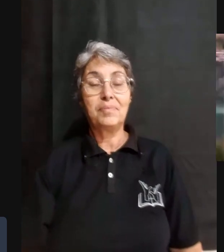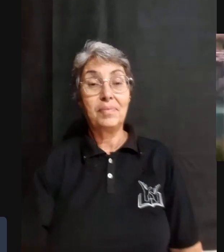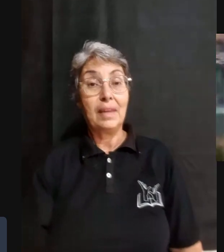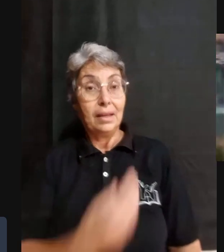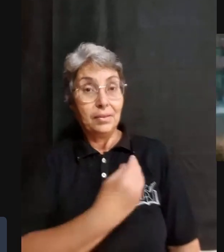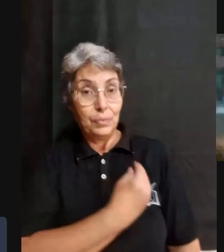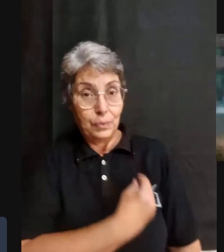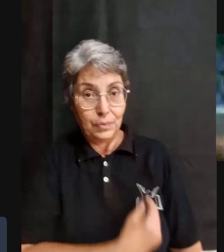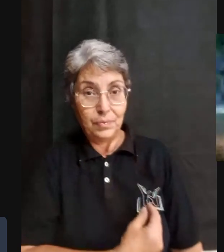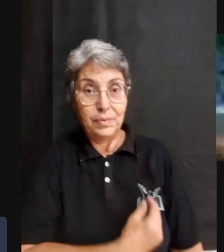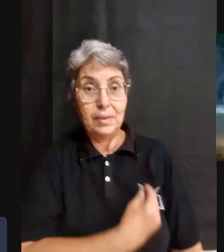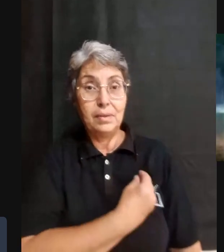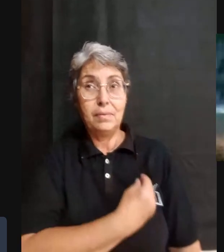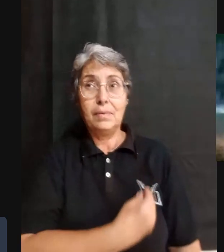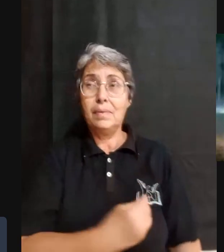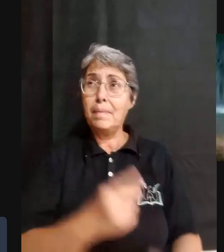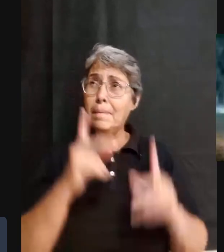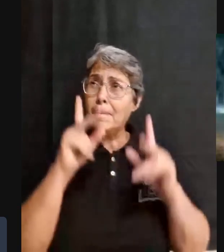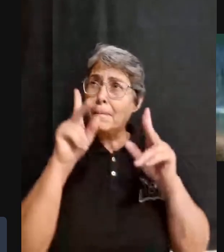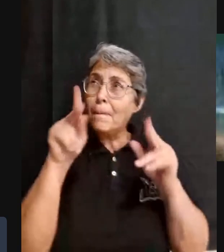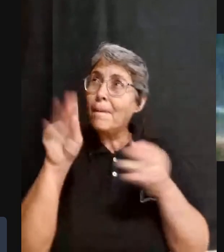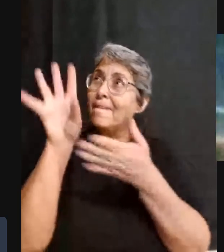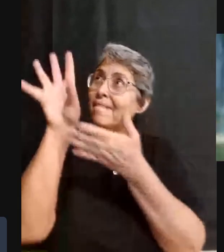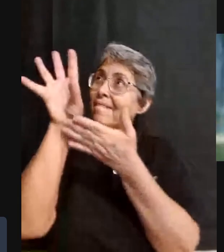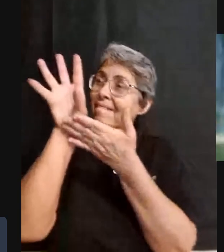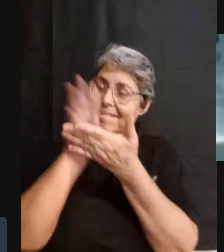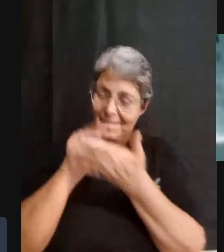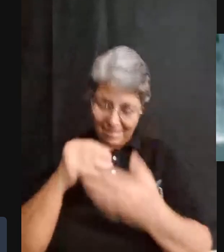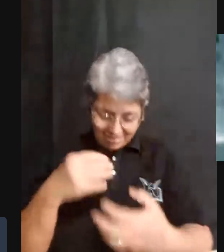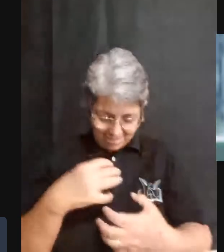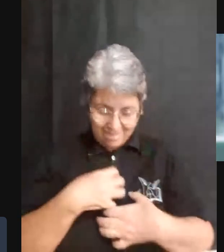Viver a vida de